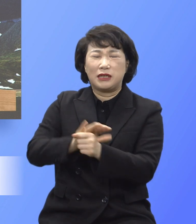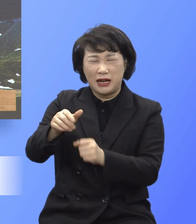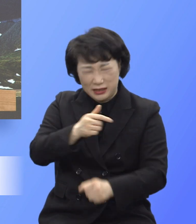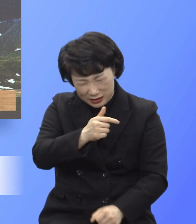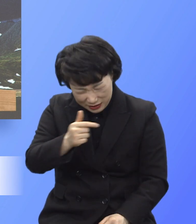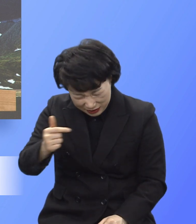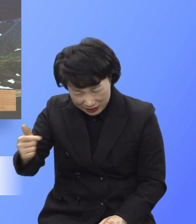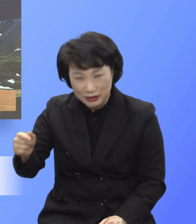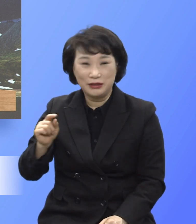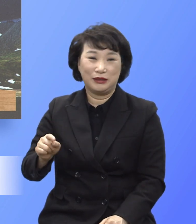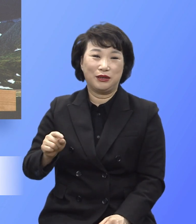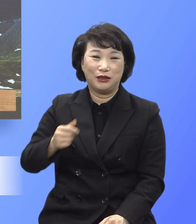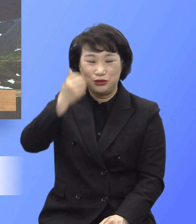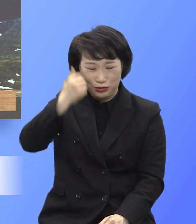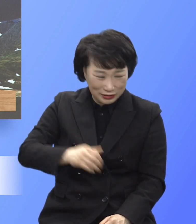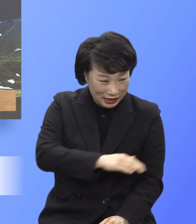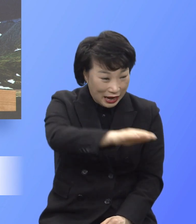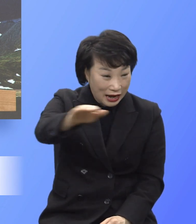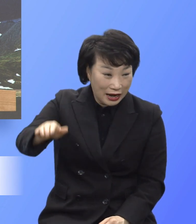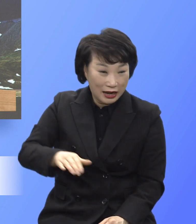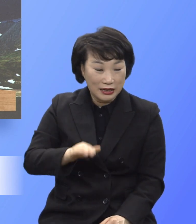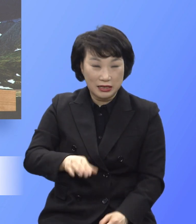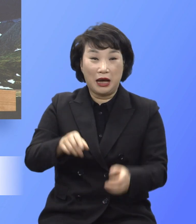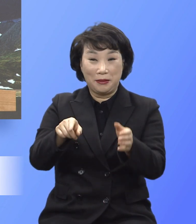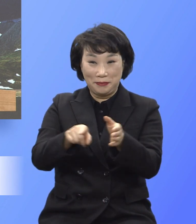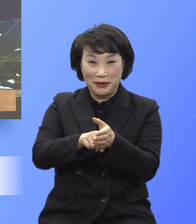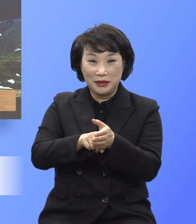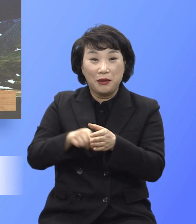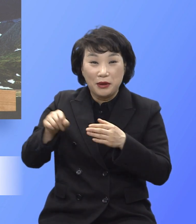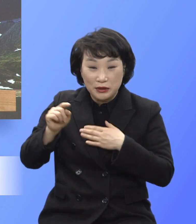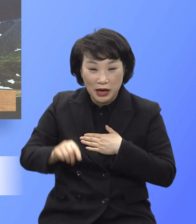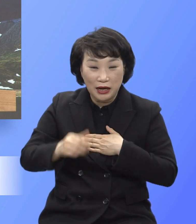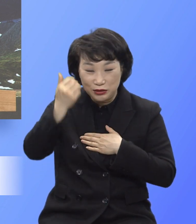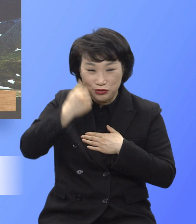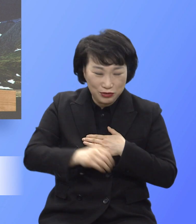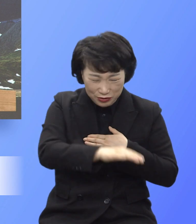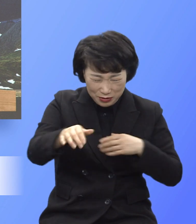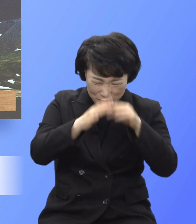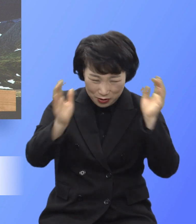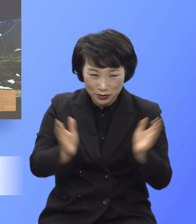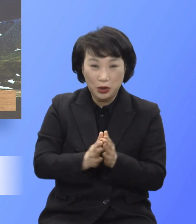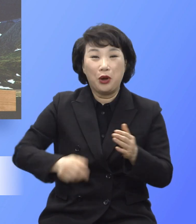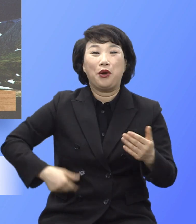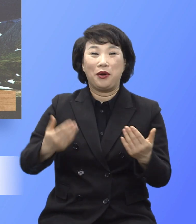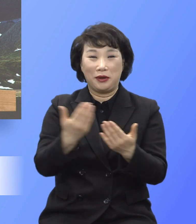사랑, 누구든지 믿으면, 누구든지 회개하면,